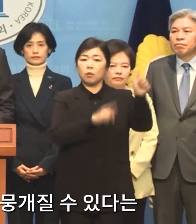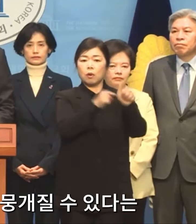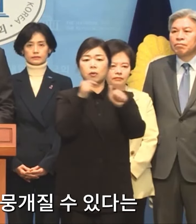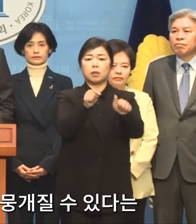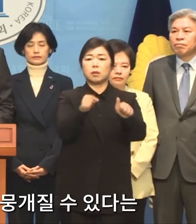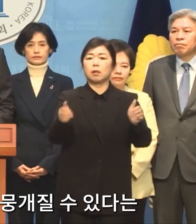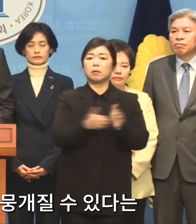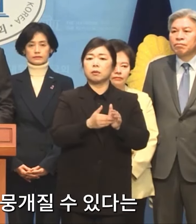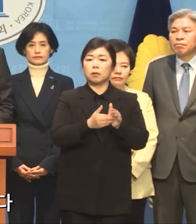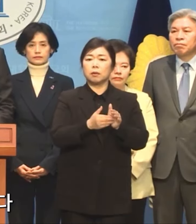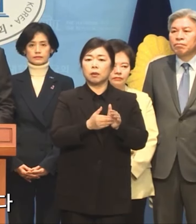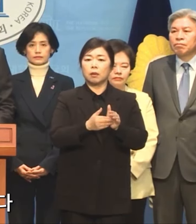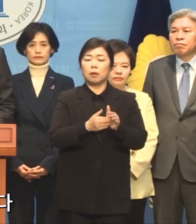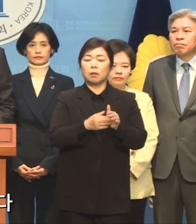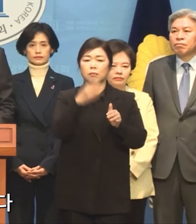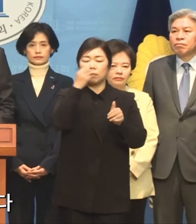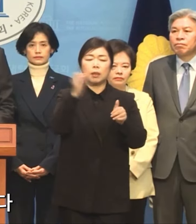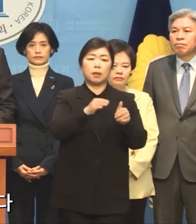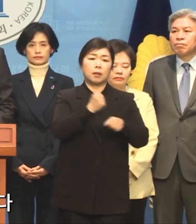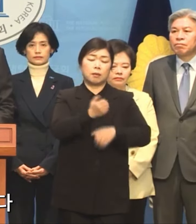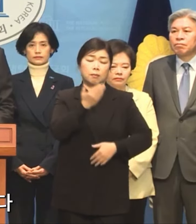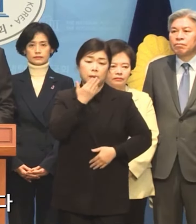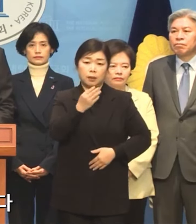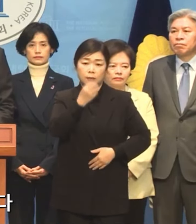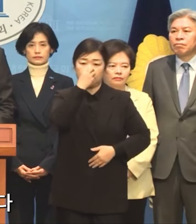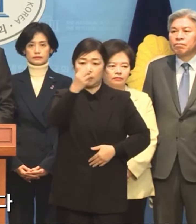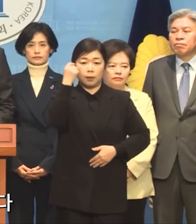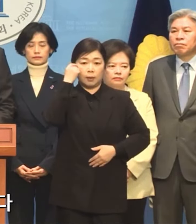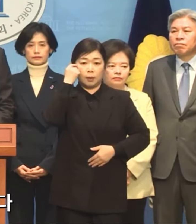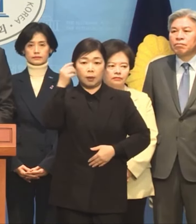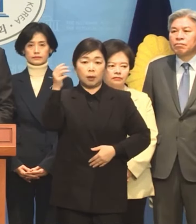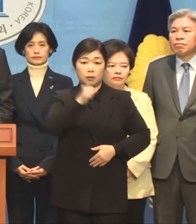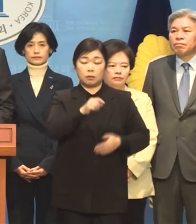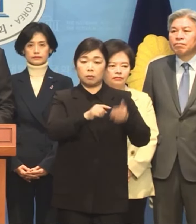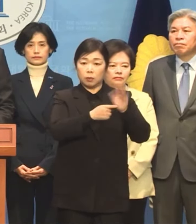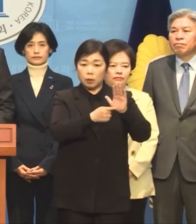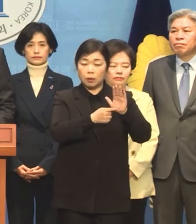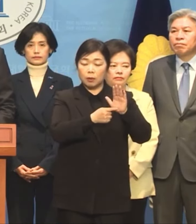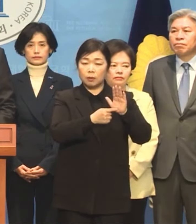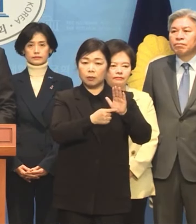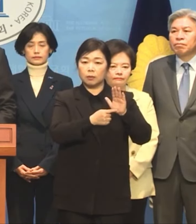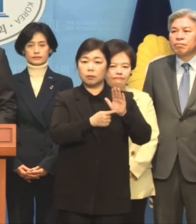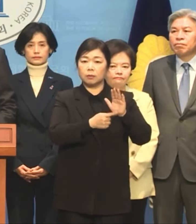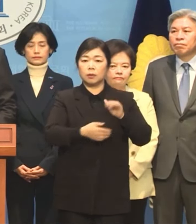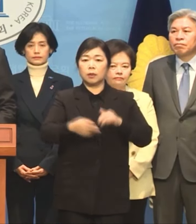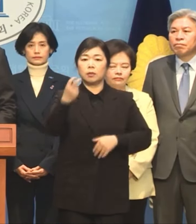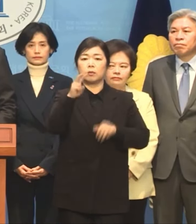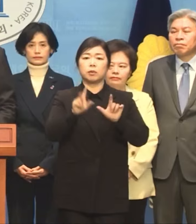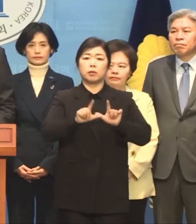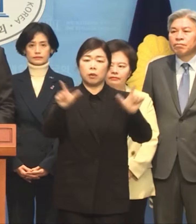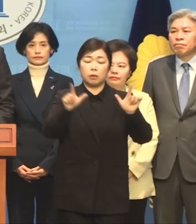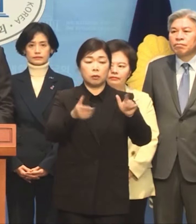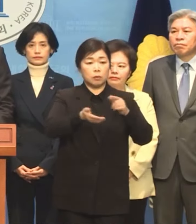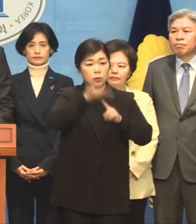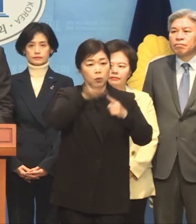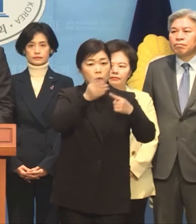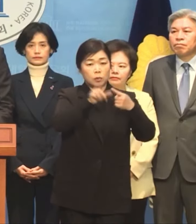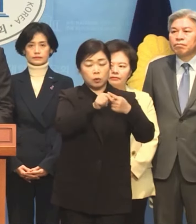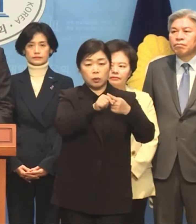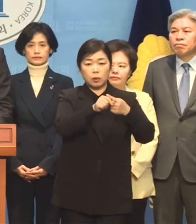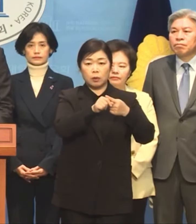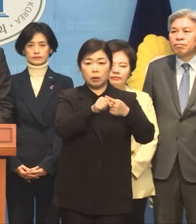지조차 뭉개 수 있다는 오만함을 거침없이 드러냅니다 2022년 초